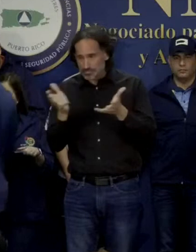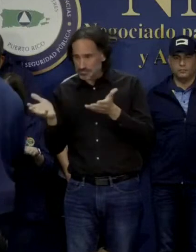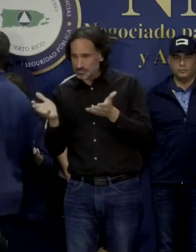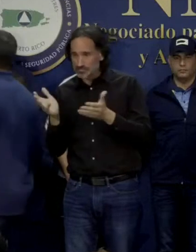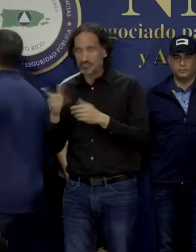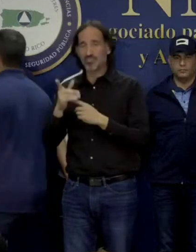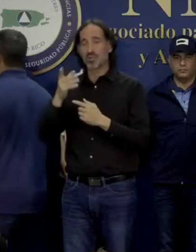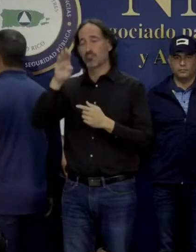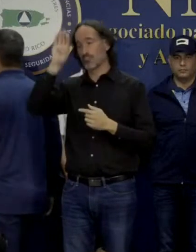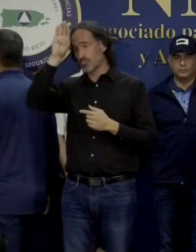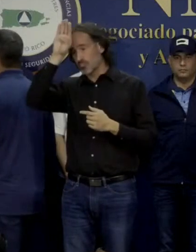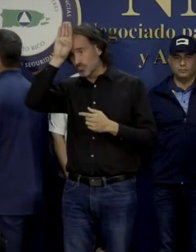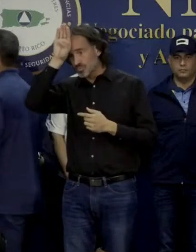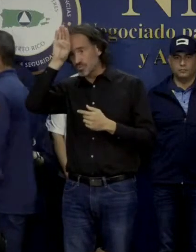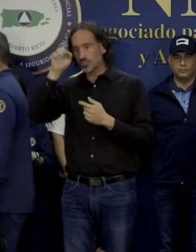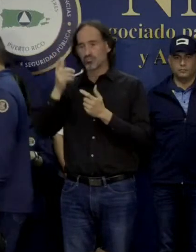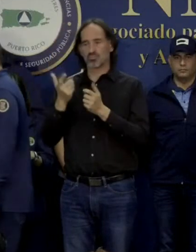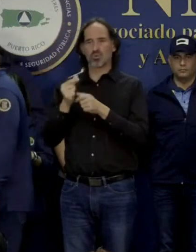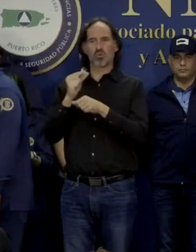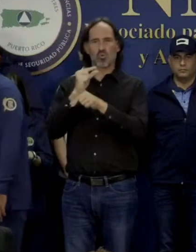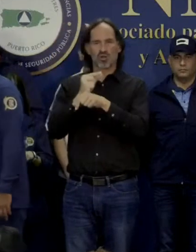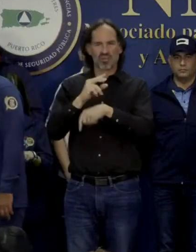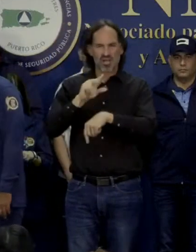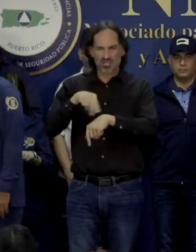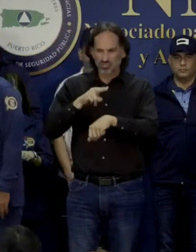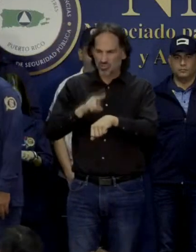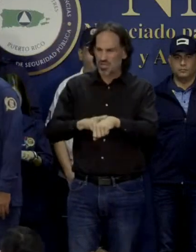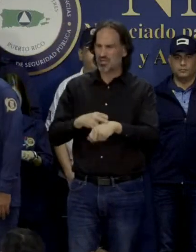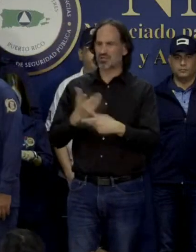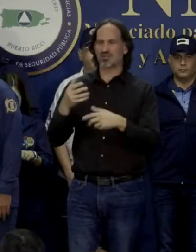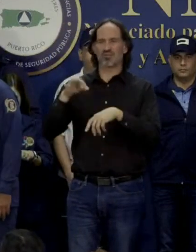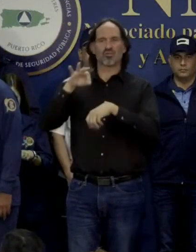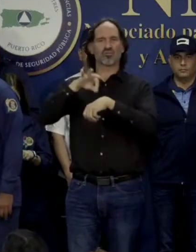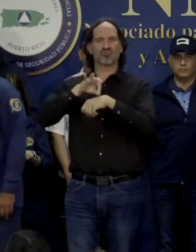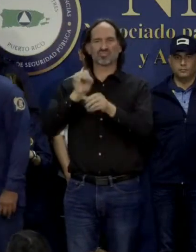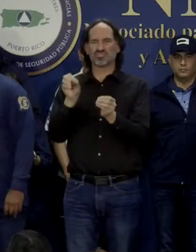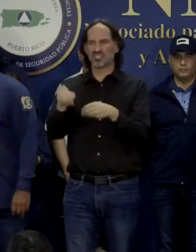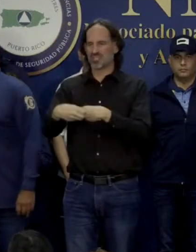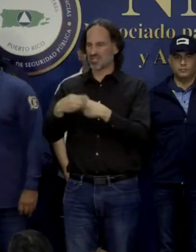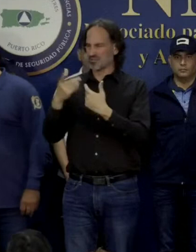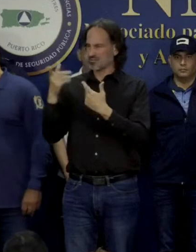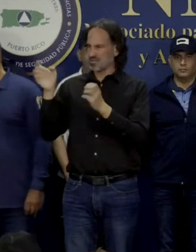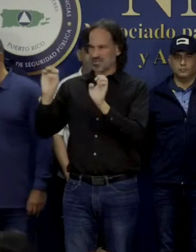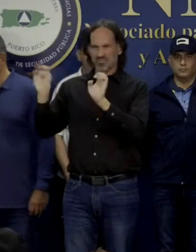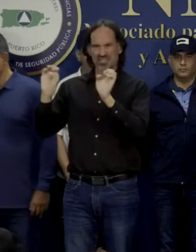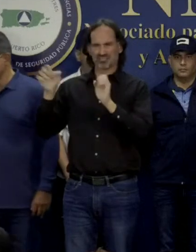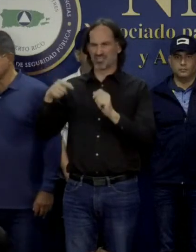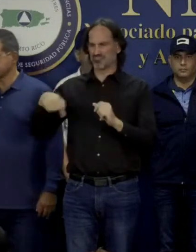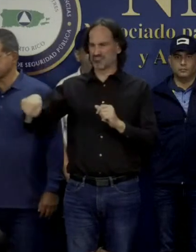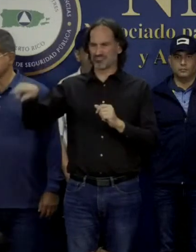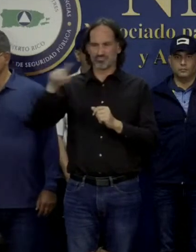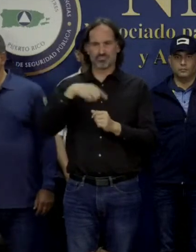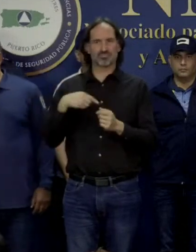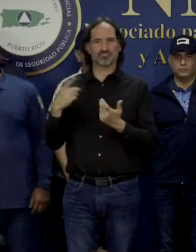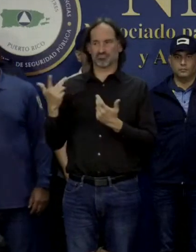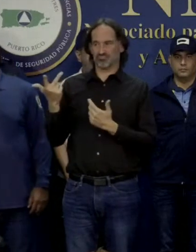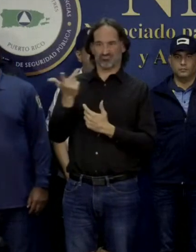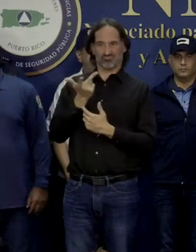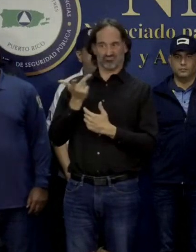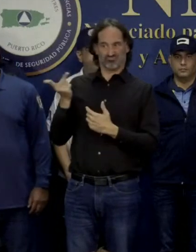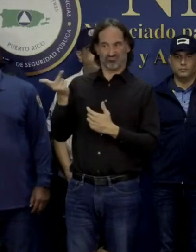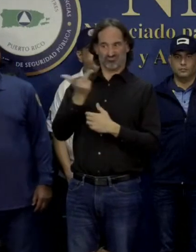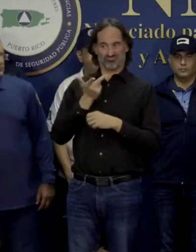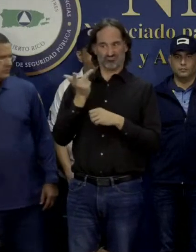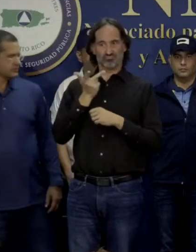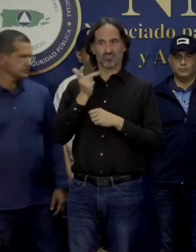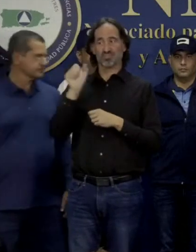bomberos, junto con la Guardia Nacional y las oficinas municipales de manejo de emergencia, estuvimos en 3 sectores de Salinas, en un momento